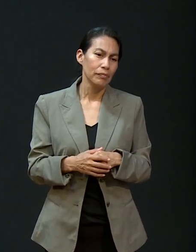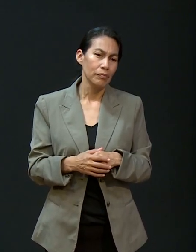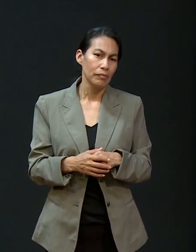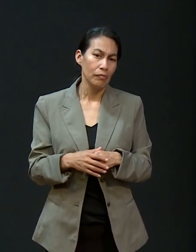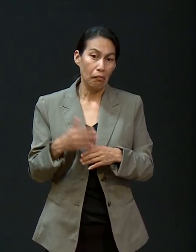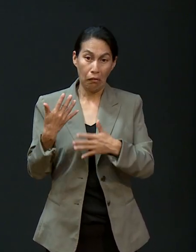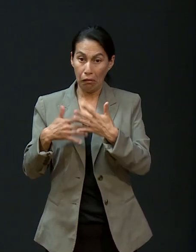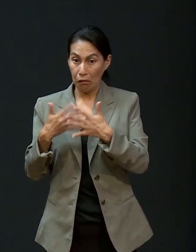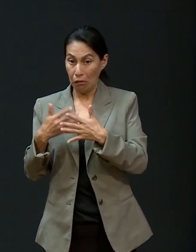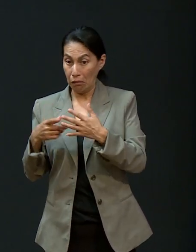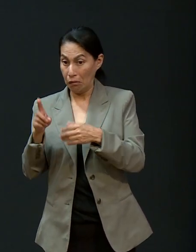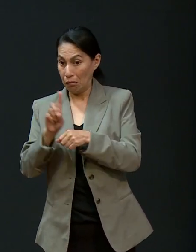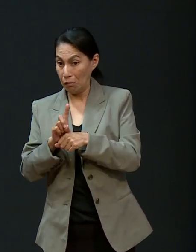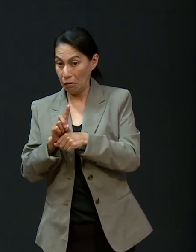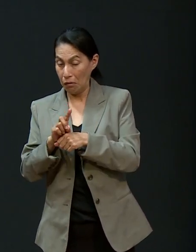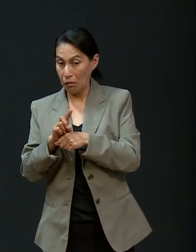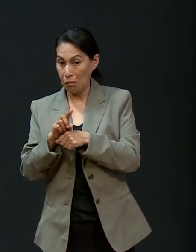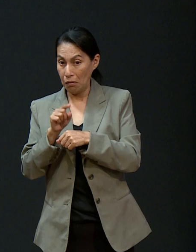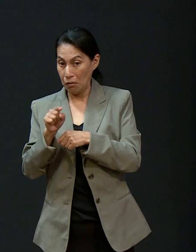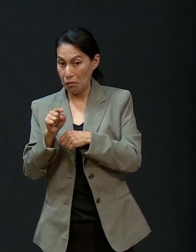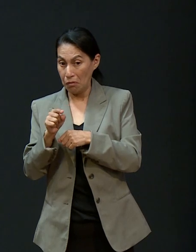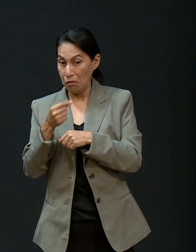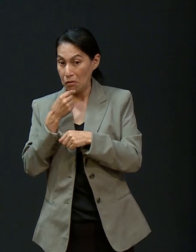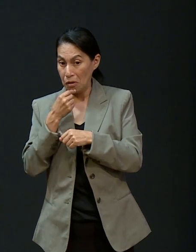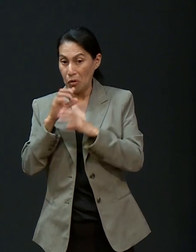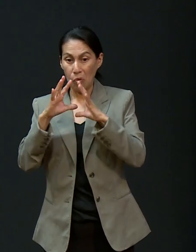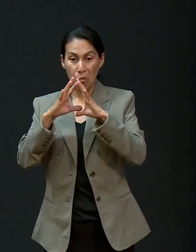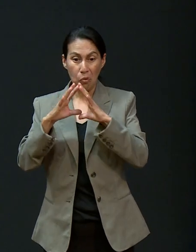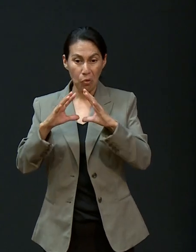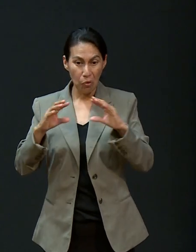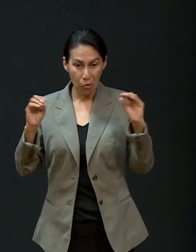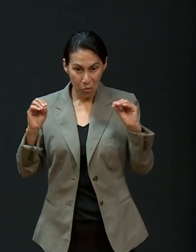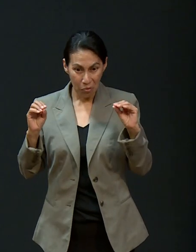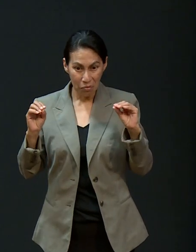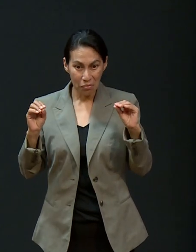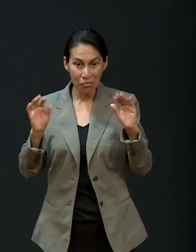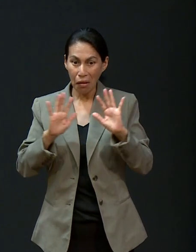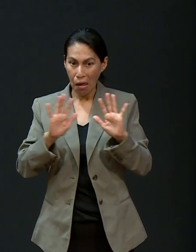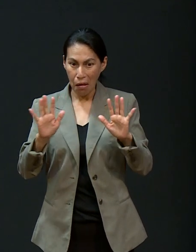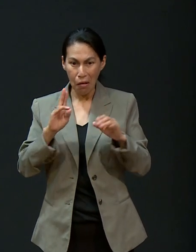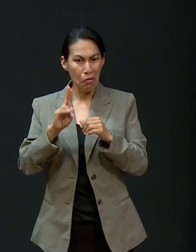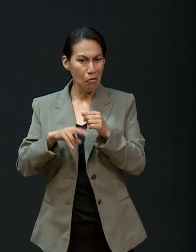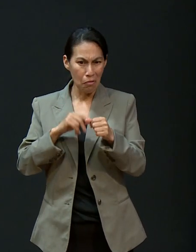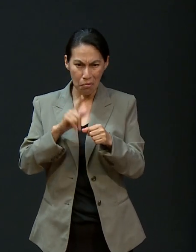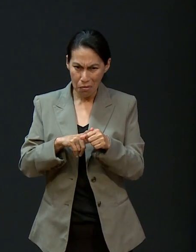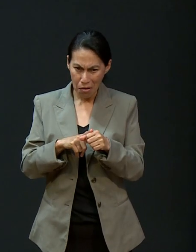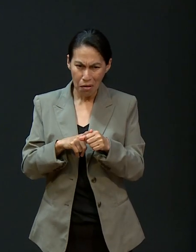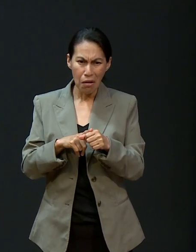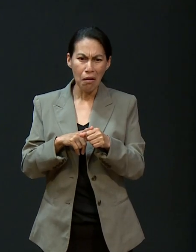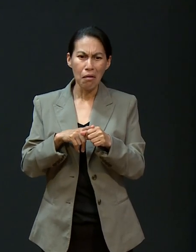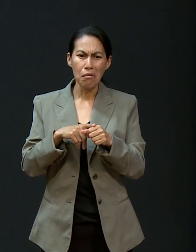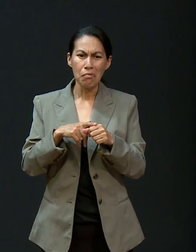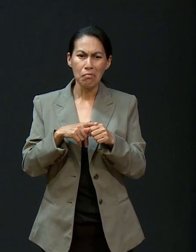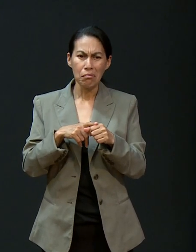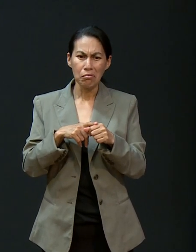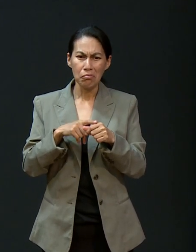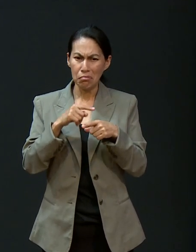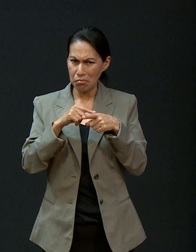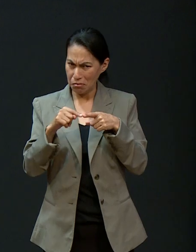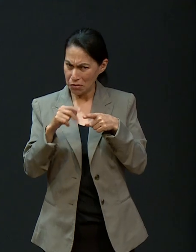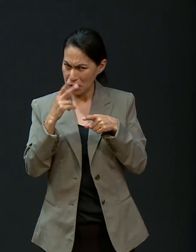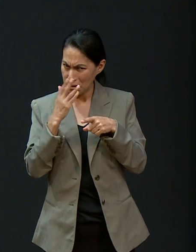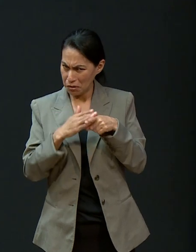Que con 15 días ya, él estuvo bien y está normal,